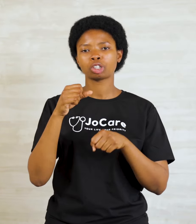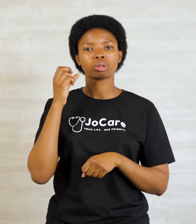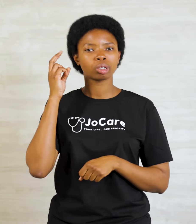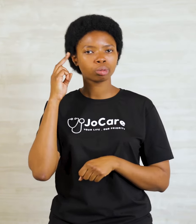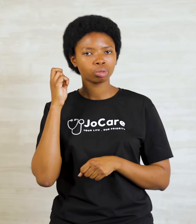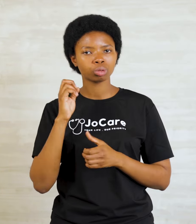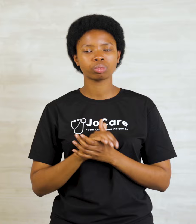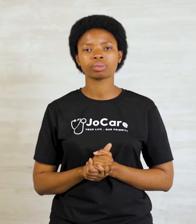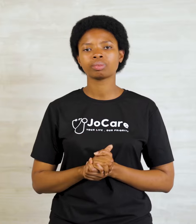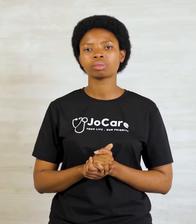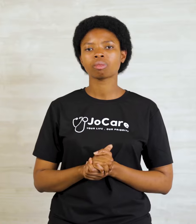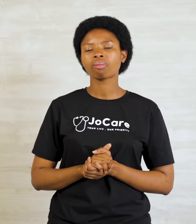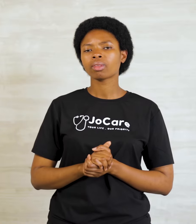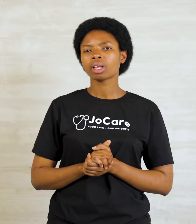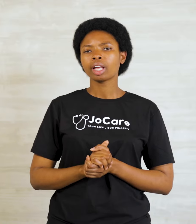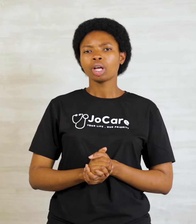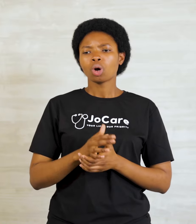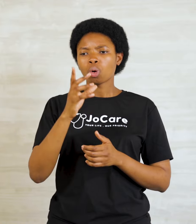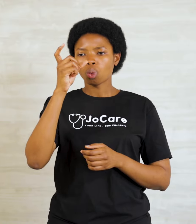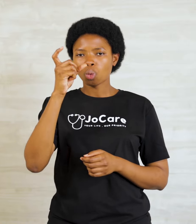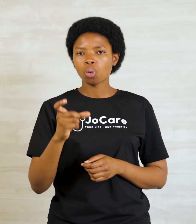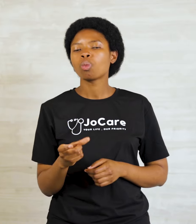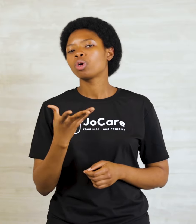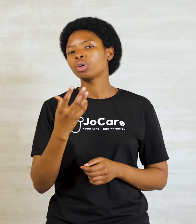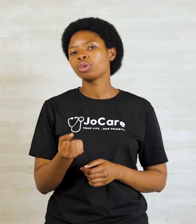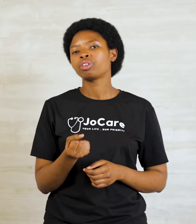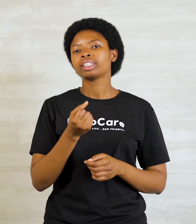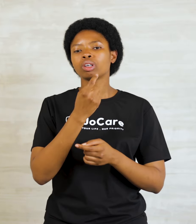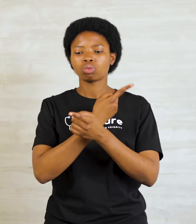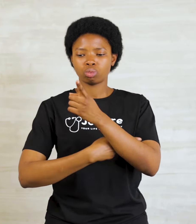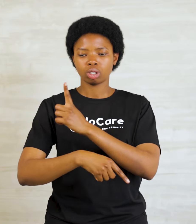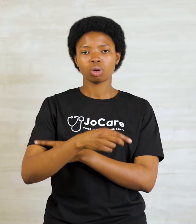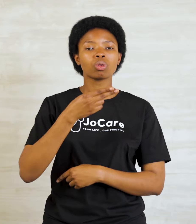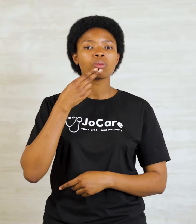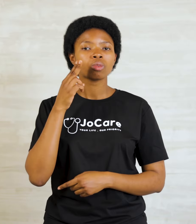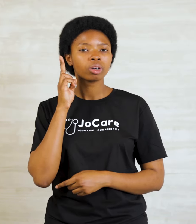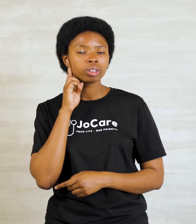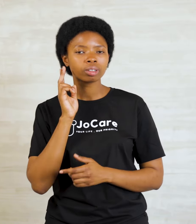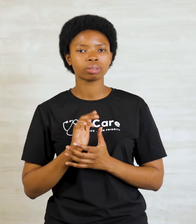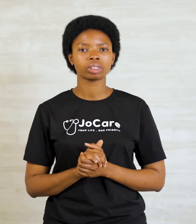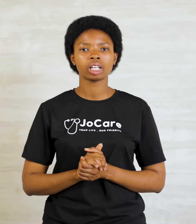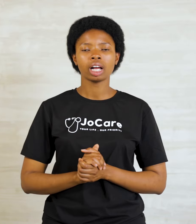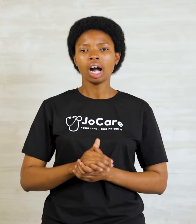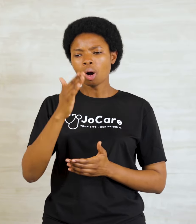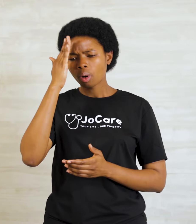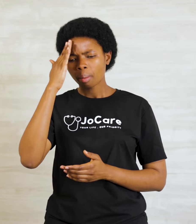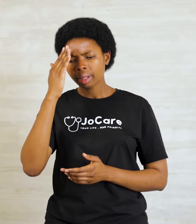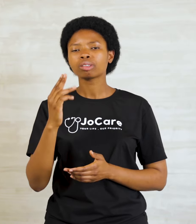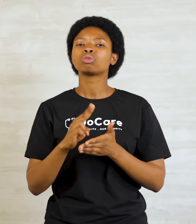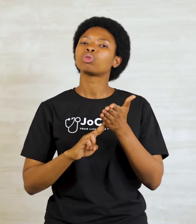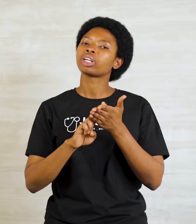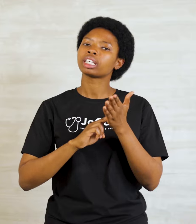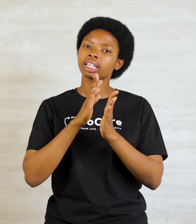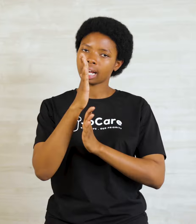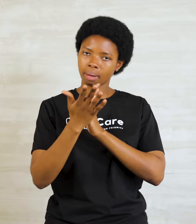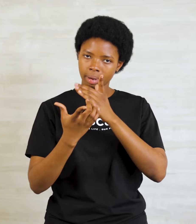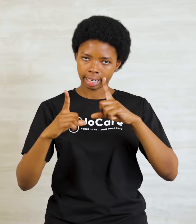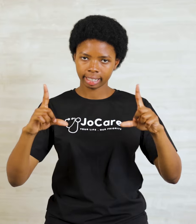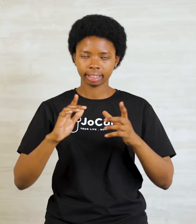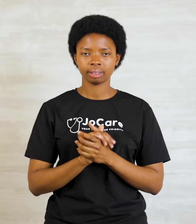Umuntu ufite ubumuga bwo kutumva no kutavuga, nawe uramenya ati ndakoresha amarenga. Rero ibyo